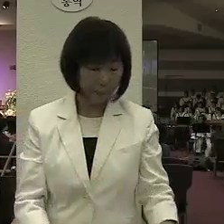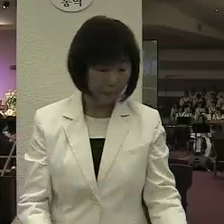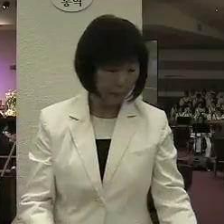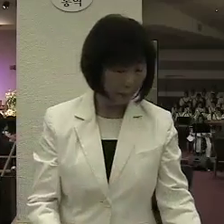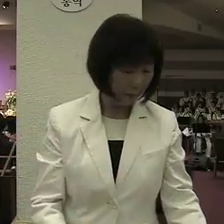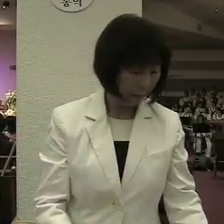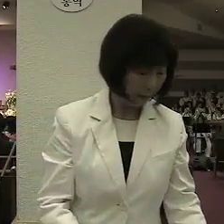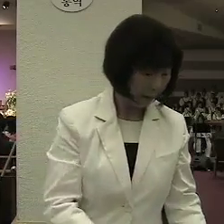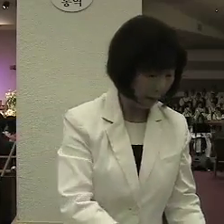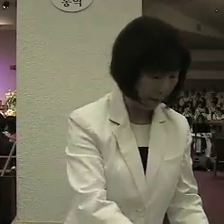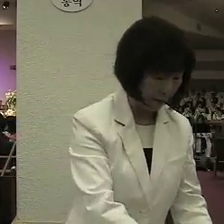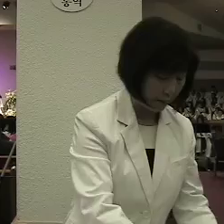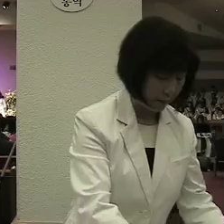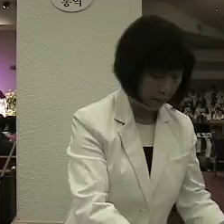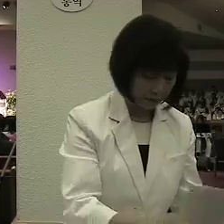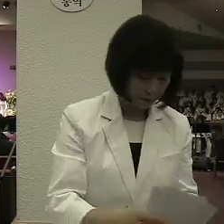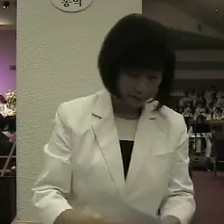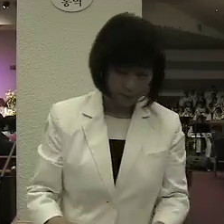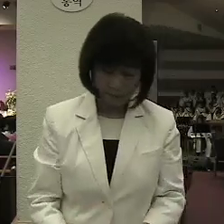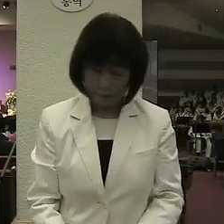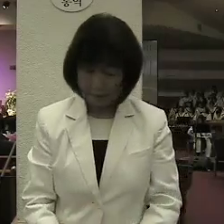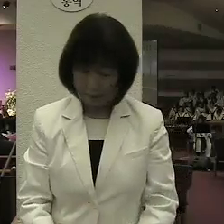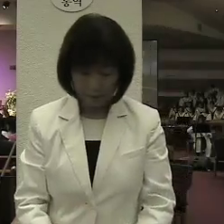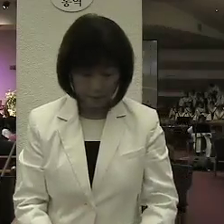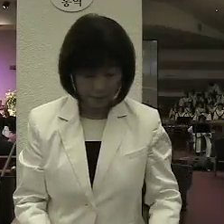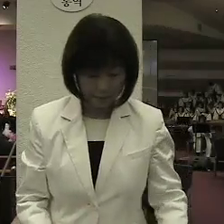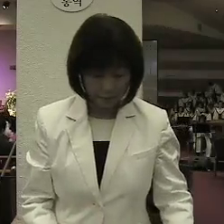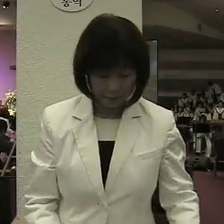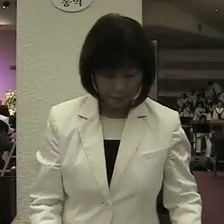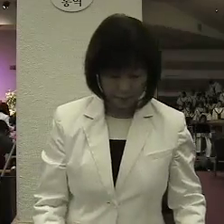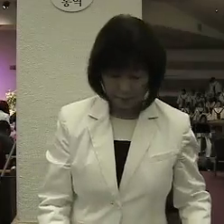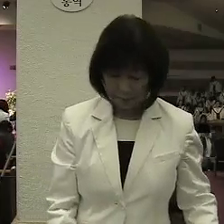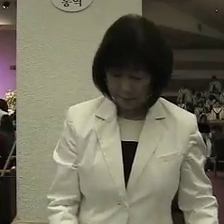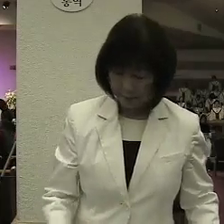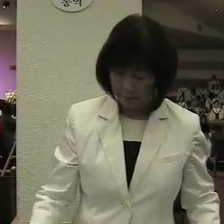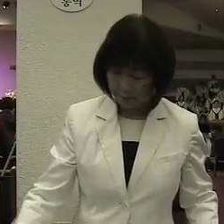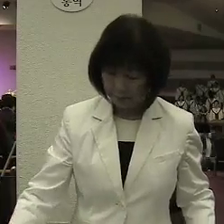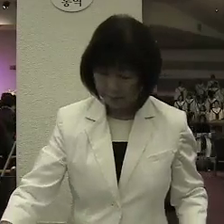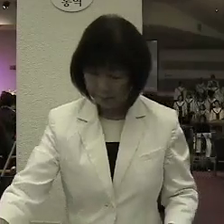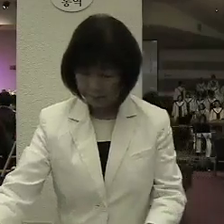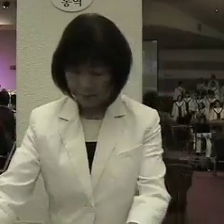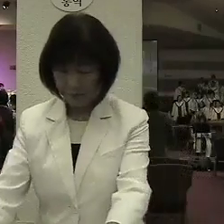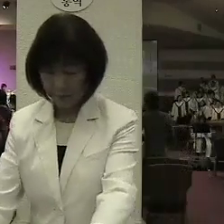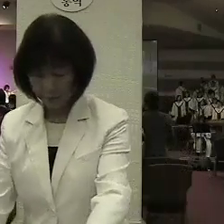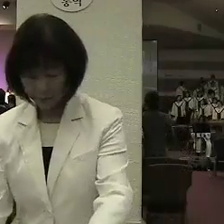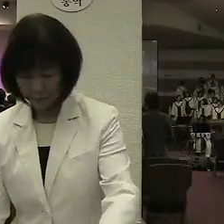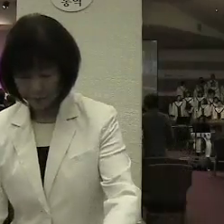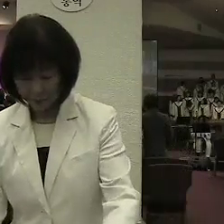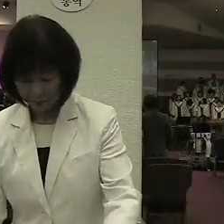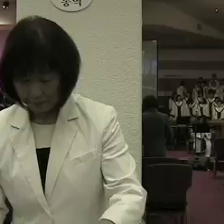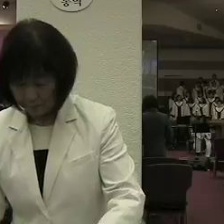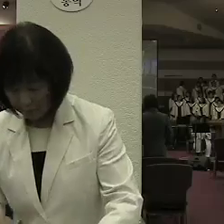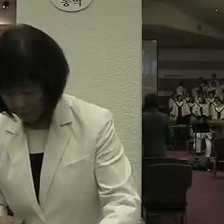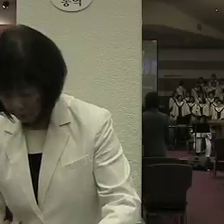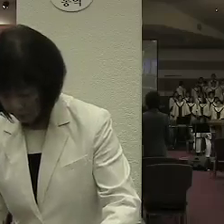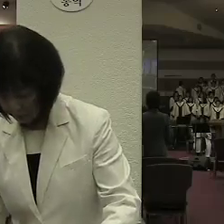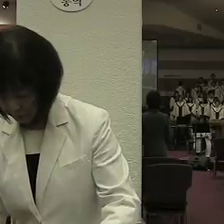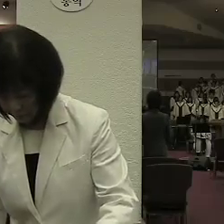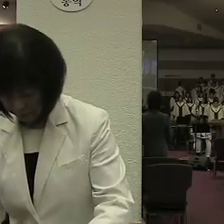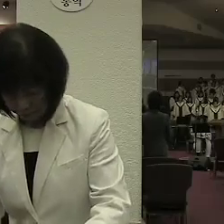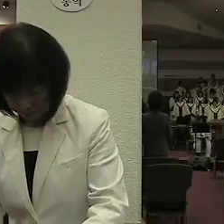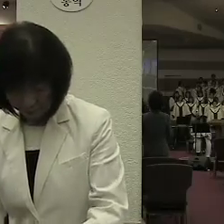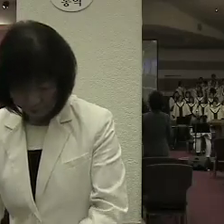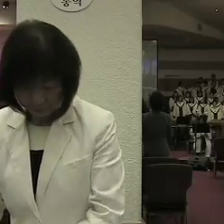계시기 때문에 그 주님이 주시는 소망 영원한 줄로 믿습니다. 우리 사역반 형제님들, 우리 모든